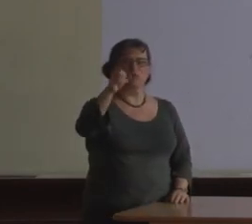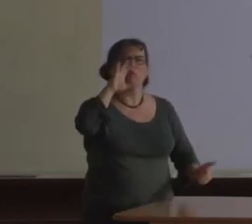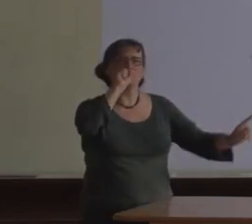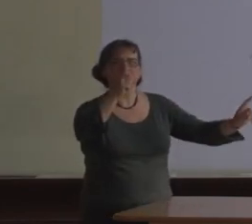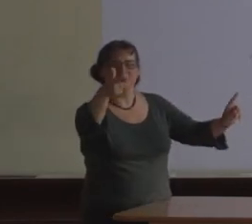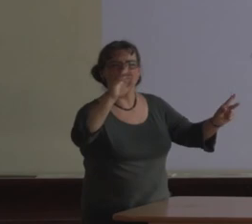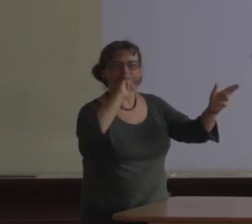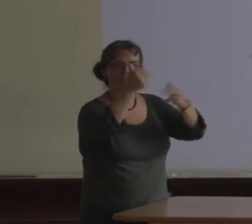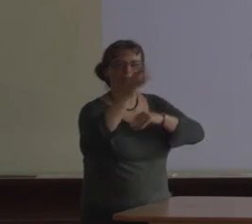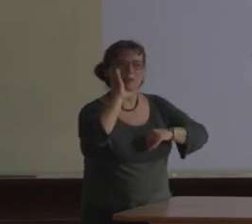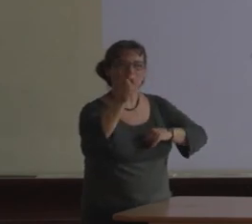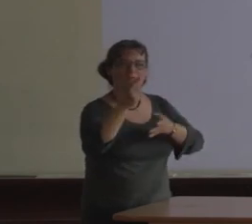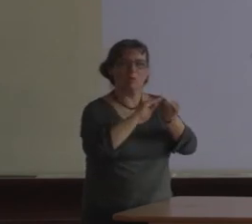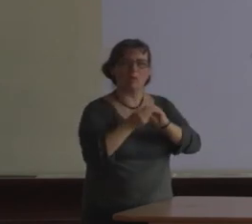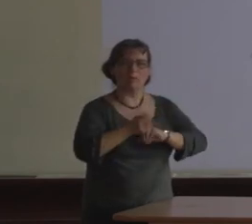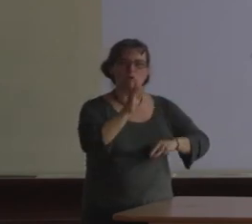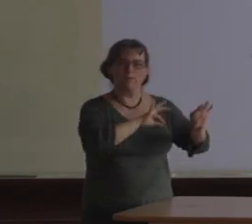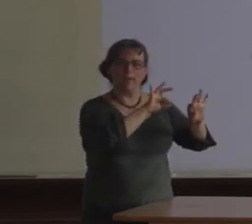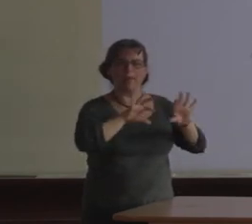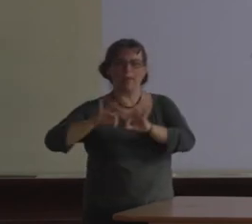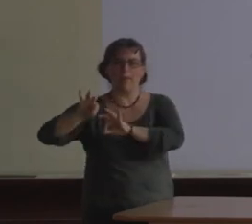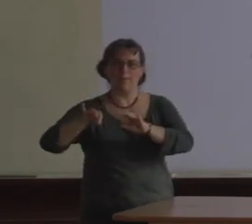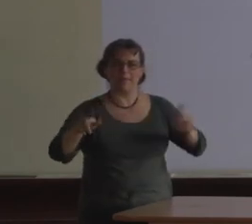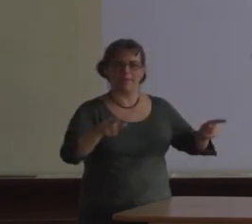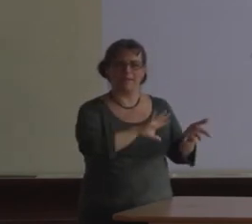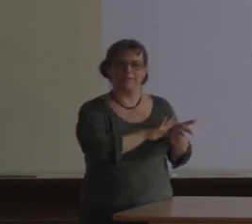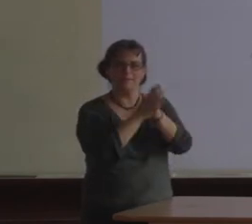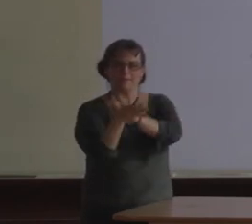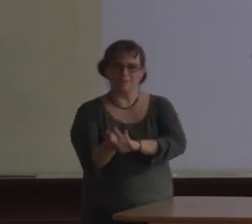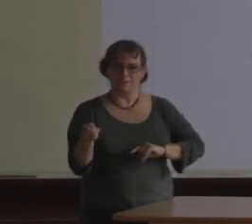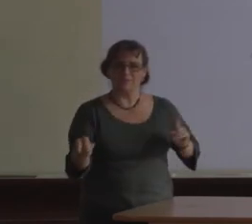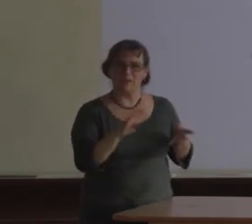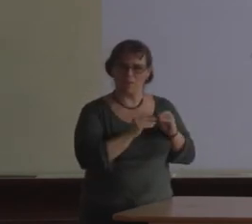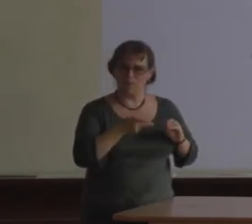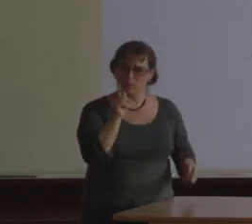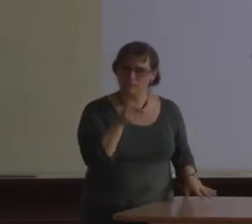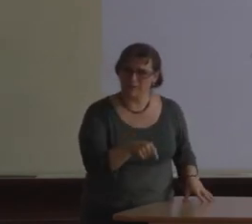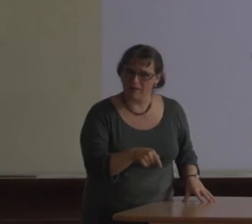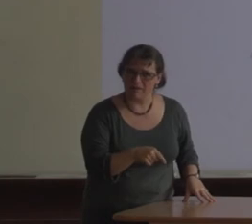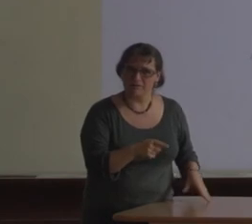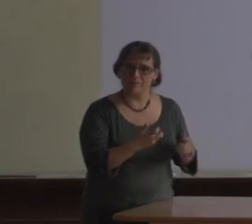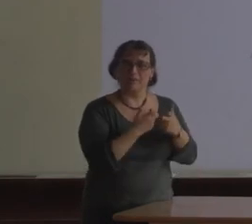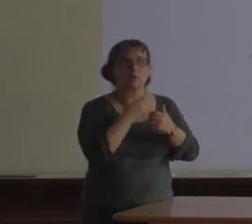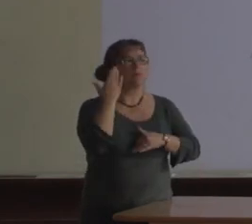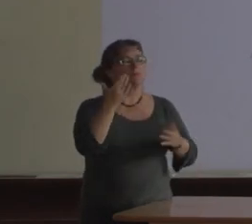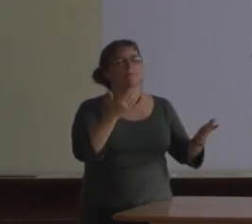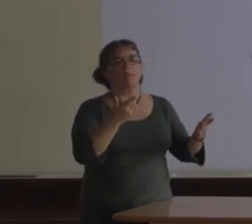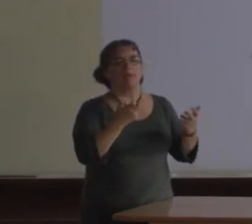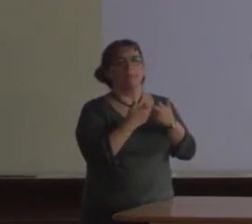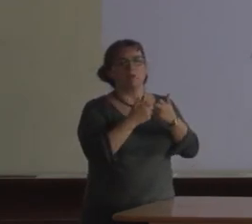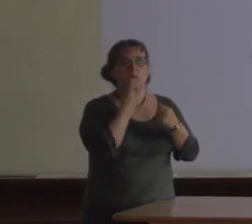beaucoup à un problème de passage de paramètres de table. Donc en général, quand tu veux passer une liste de paramètres, par exemple, tu peux